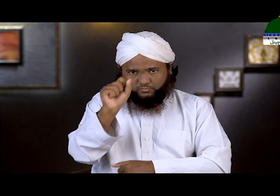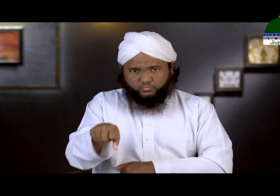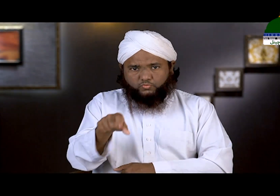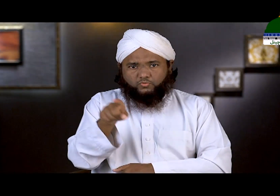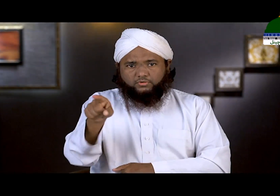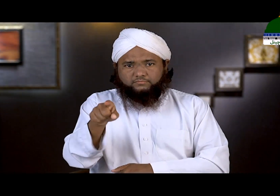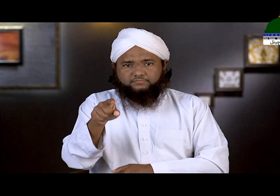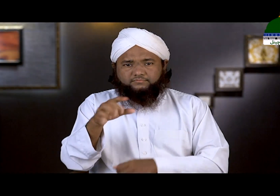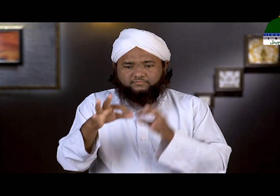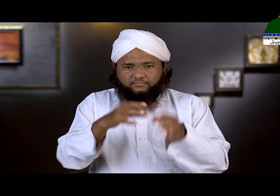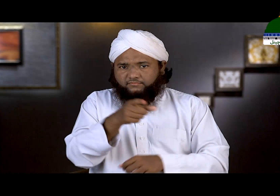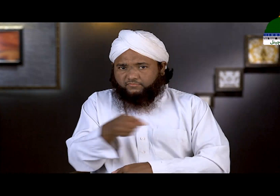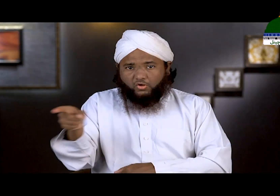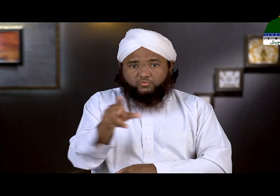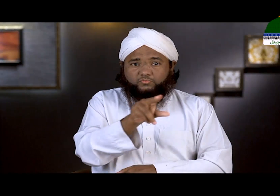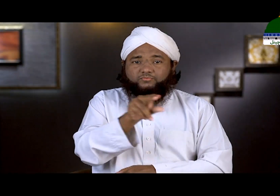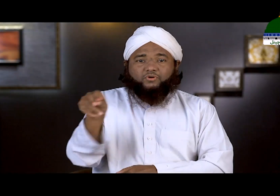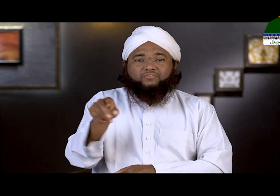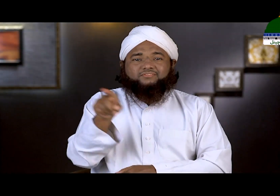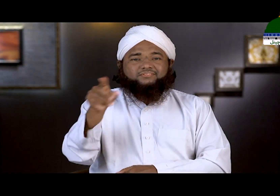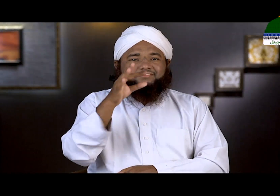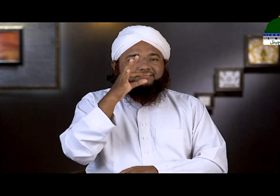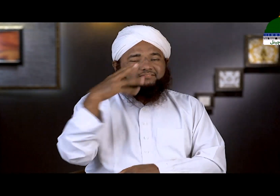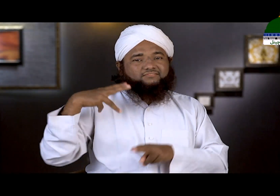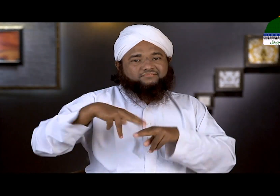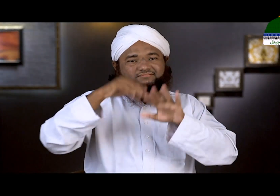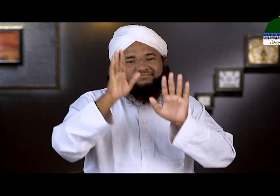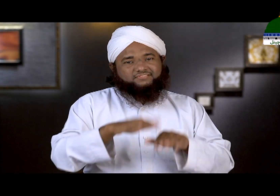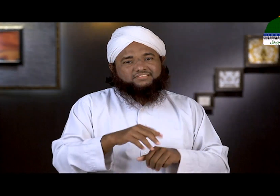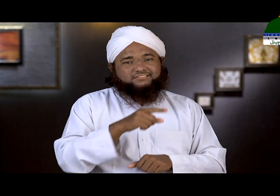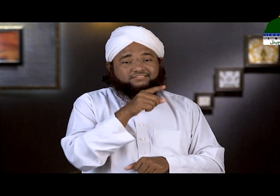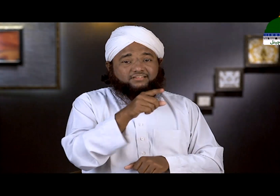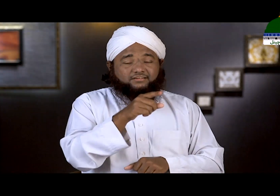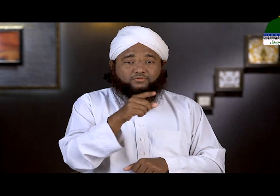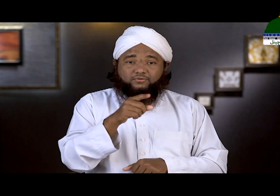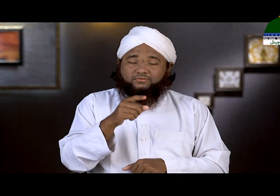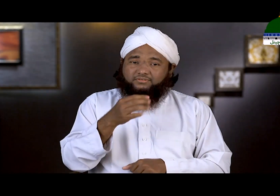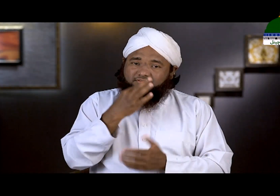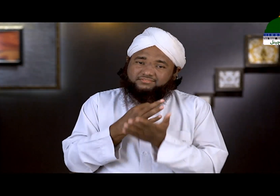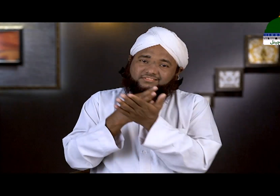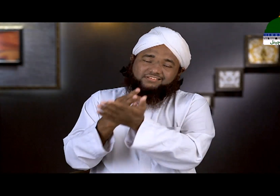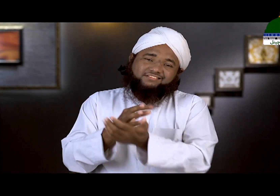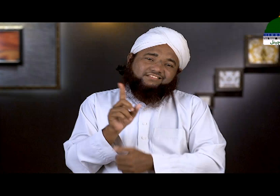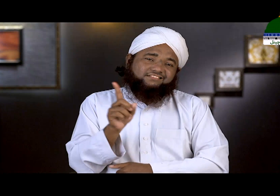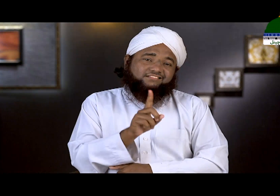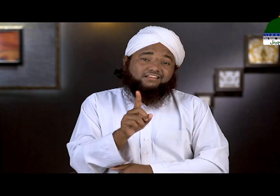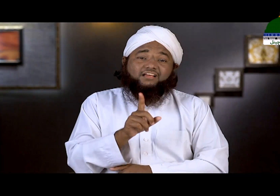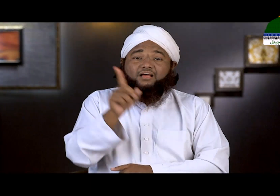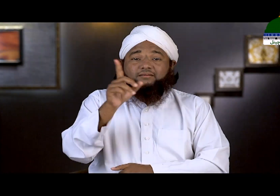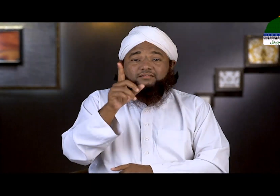علیہ وسلم، ہم فرشتے ہیں اور فرشتے اللہ پاک کی نافرمانی نہیں کرتے، جو حکم ہو وہ انجام دیتے ہیں۔ یہ سن